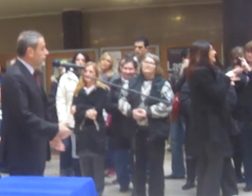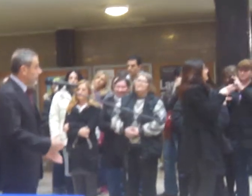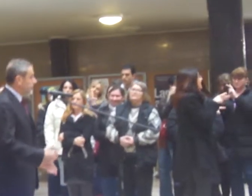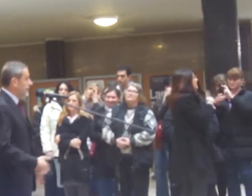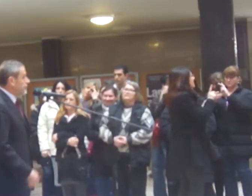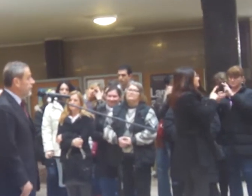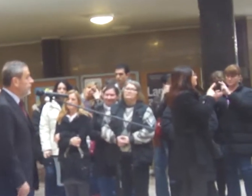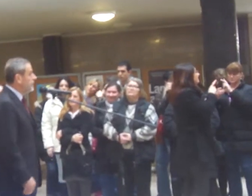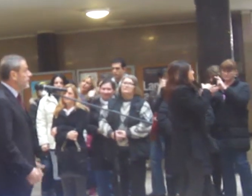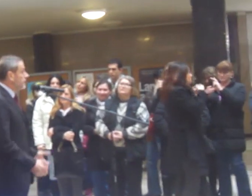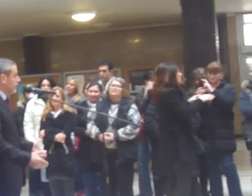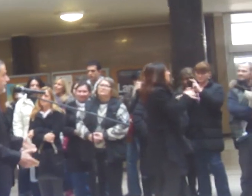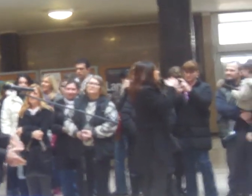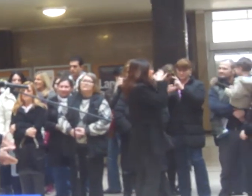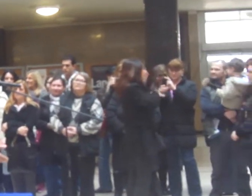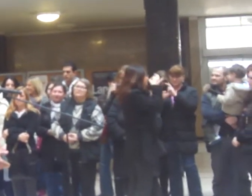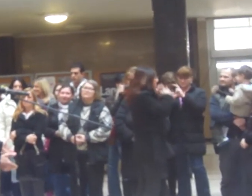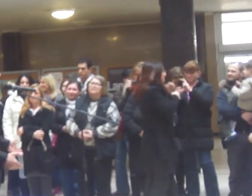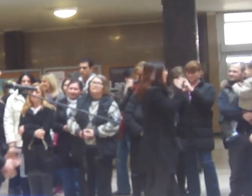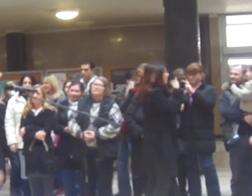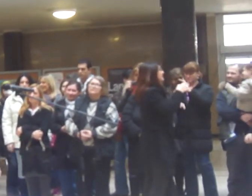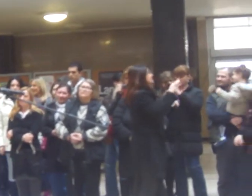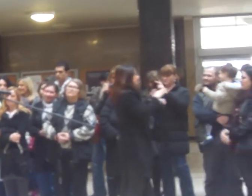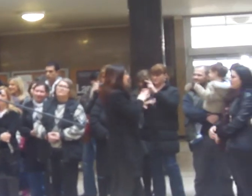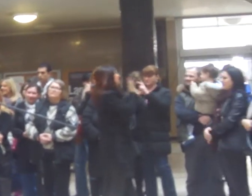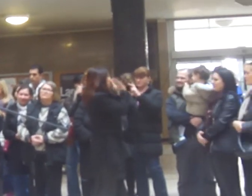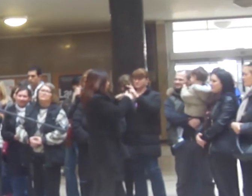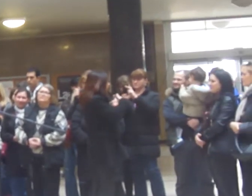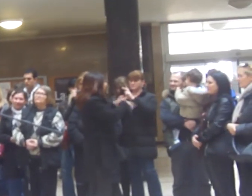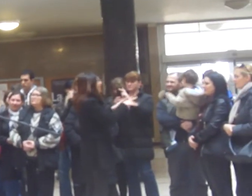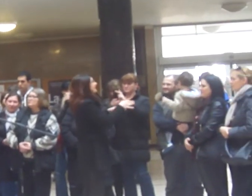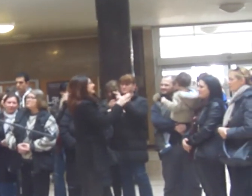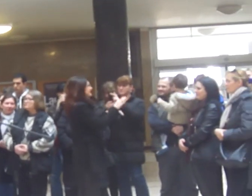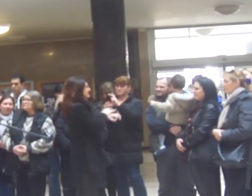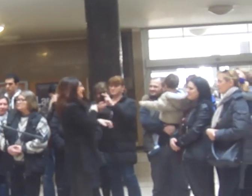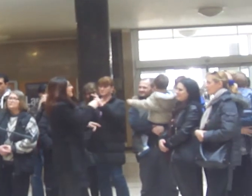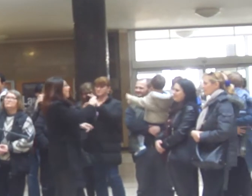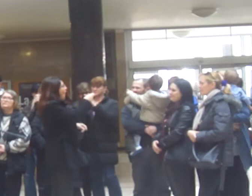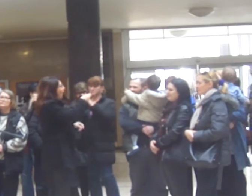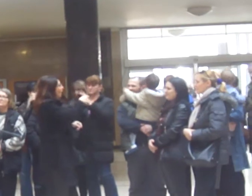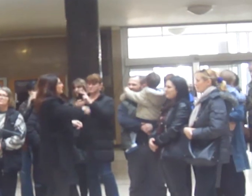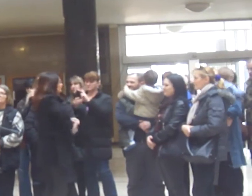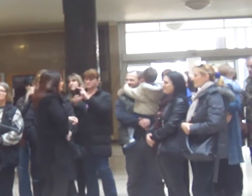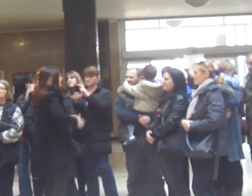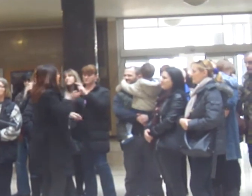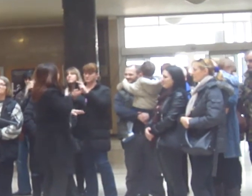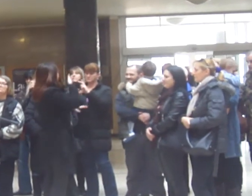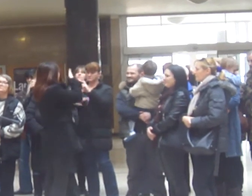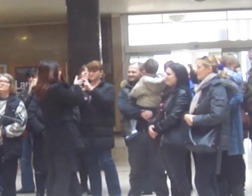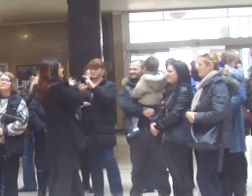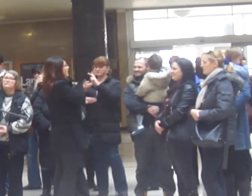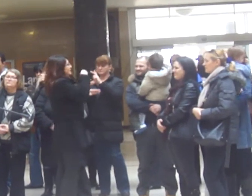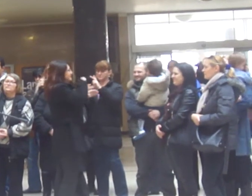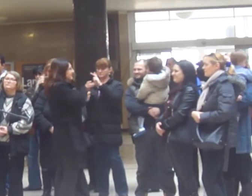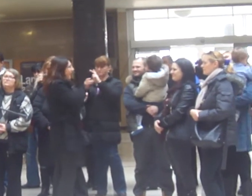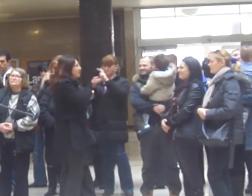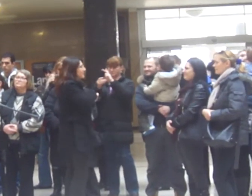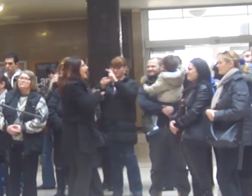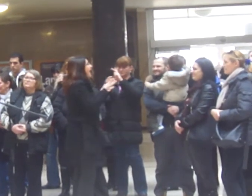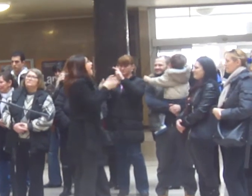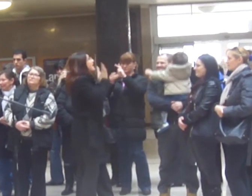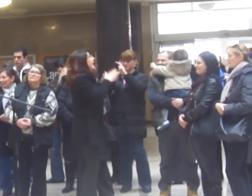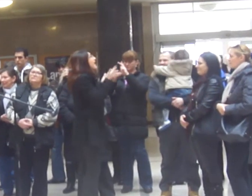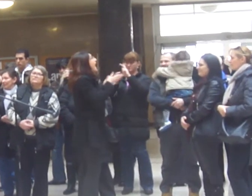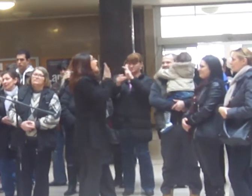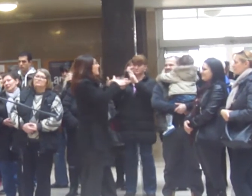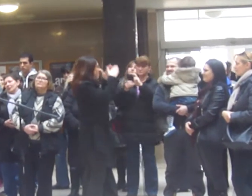sustegnete suze od sreće, da budete sretni i da idete sa ključevima u svoje stanove i konačno da imate svoj kakav